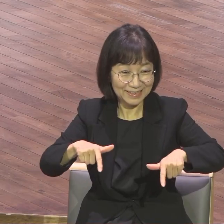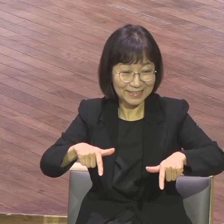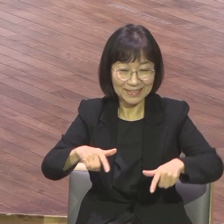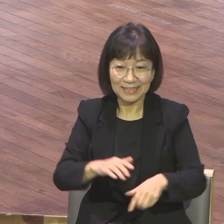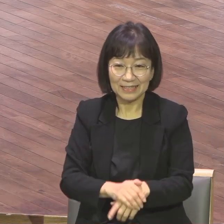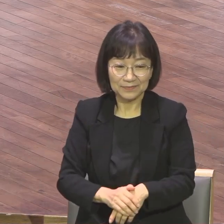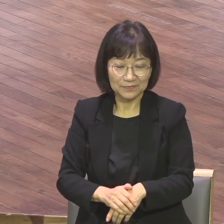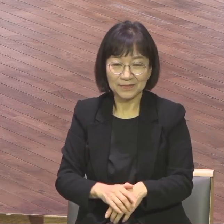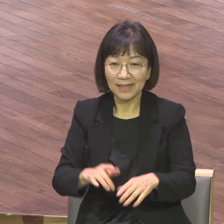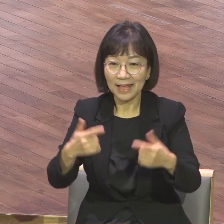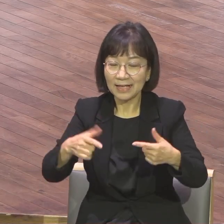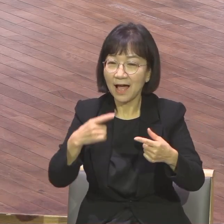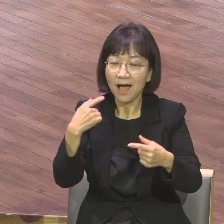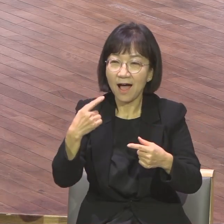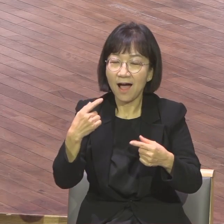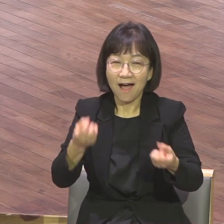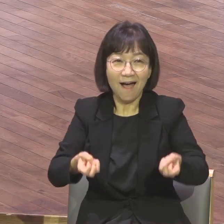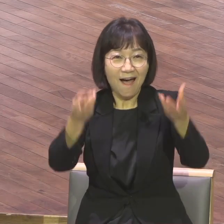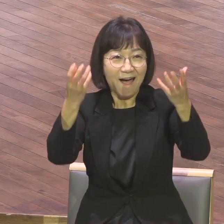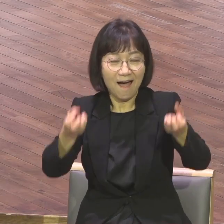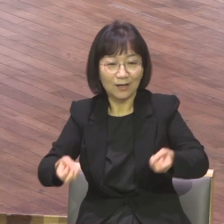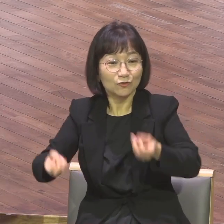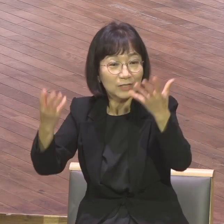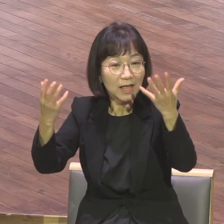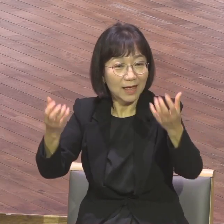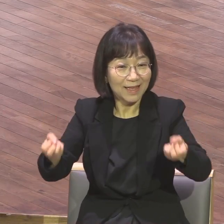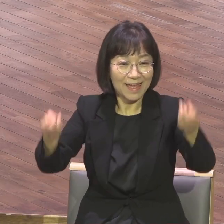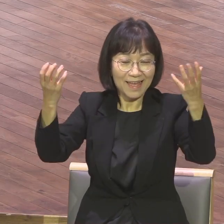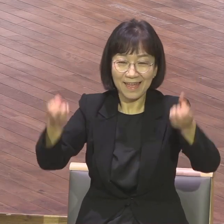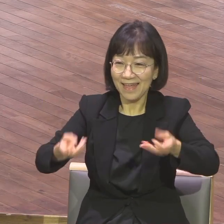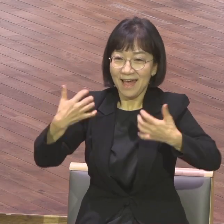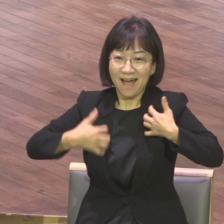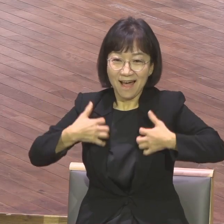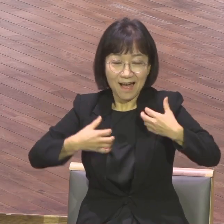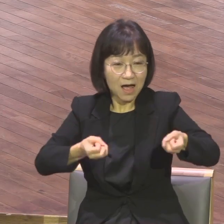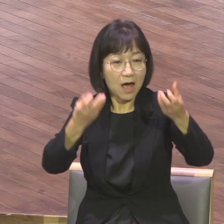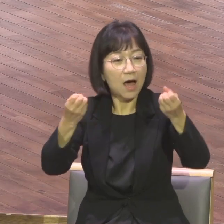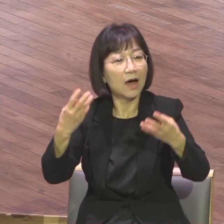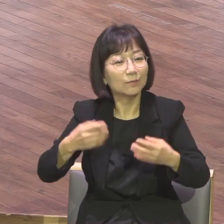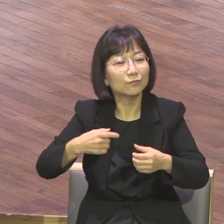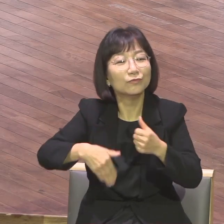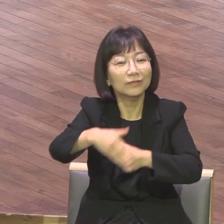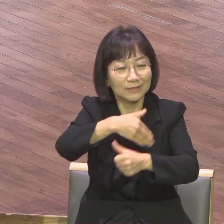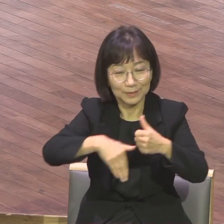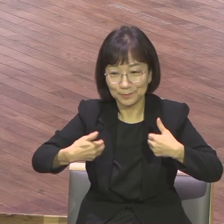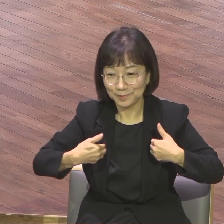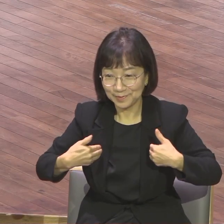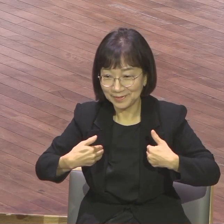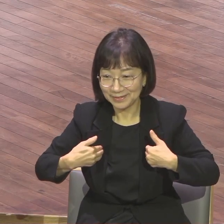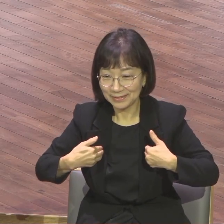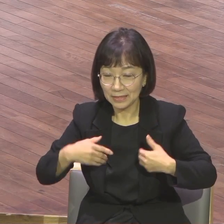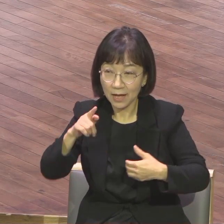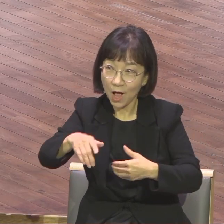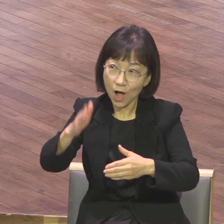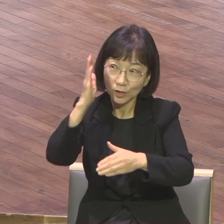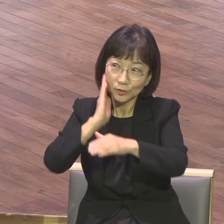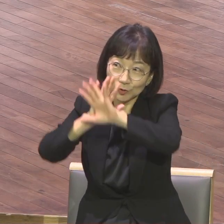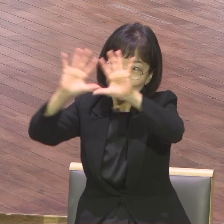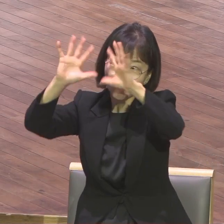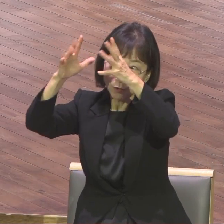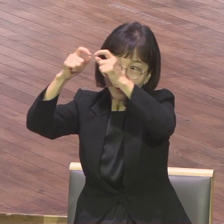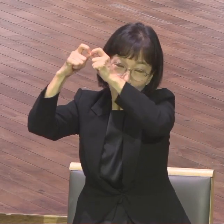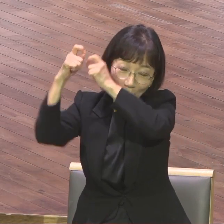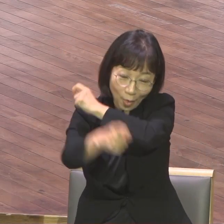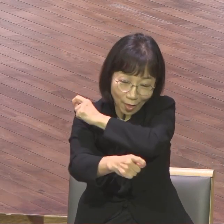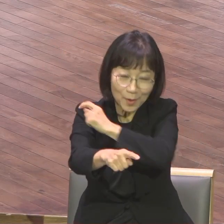되느냐? 축제 성격을 떠라. 축제 분위기. 교회는 축제가 돼요. 천국 지점이기 때문에